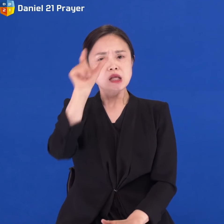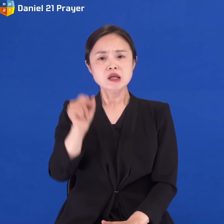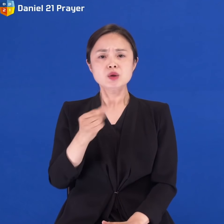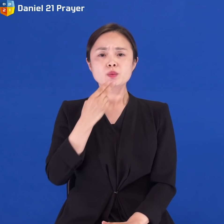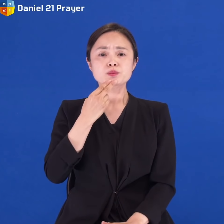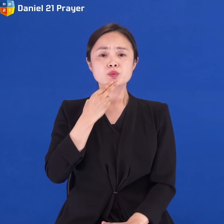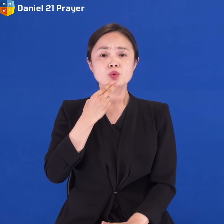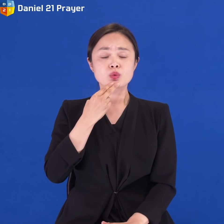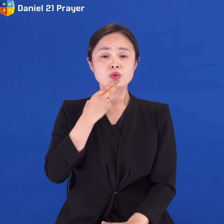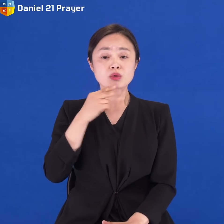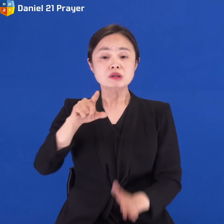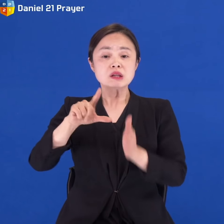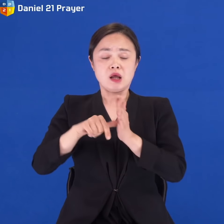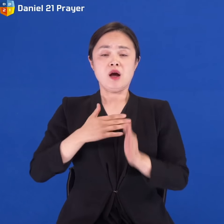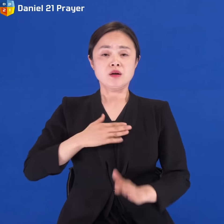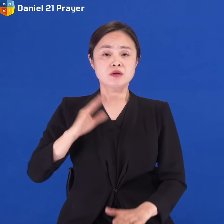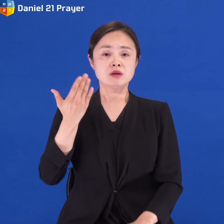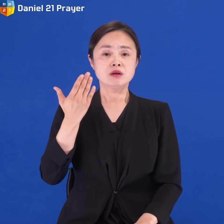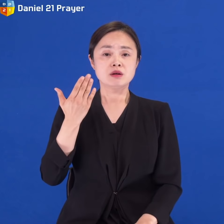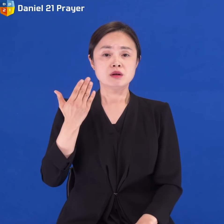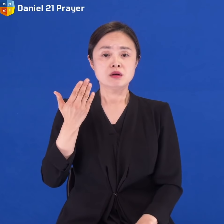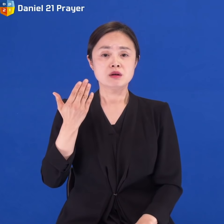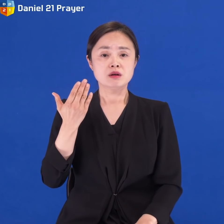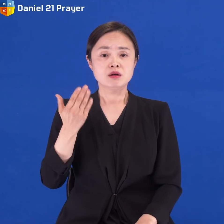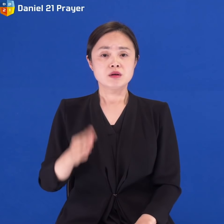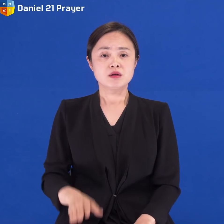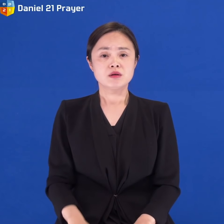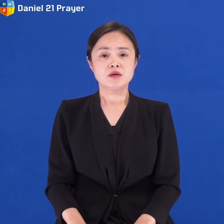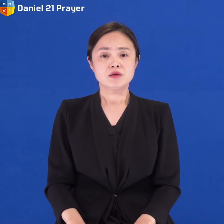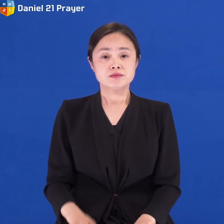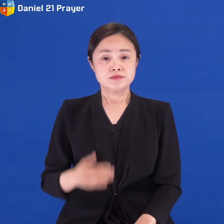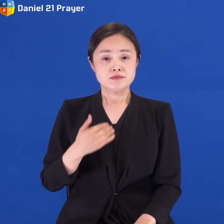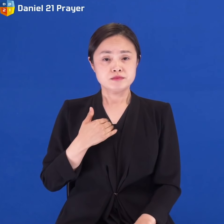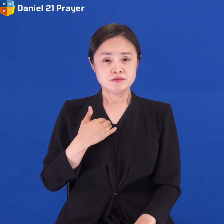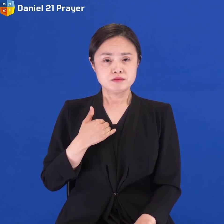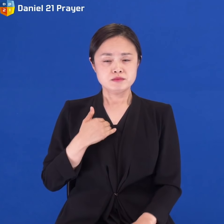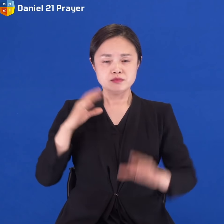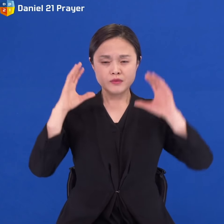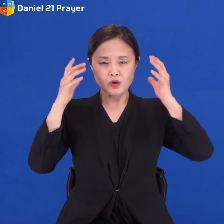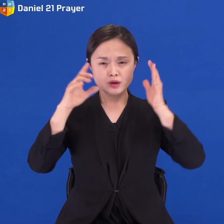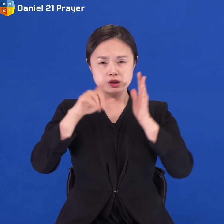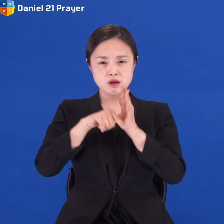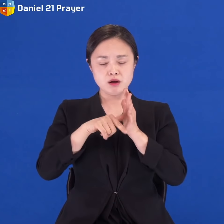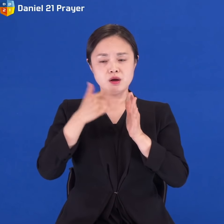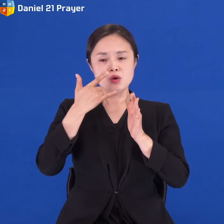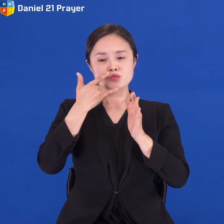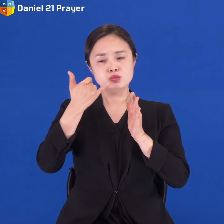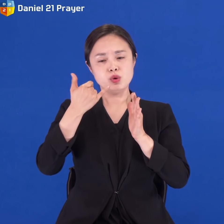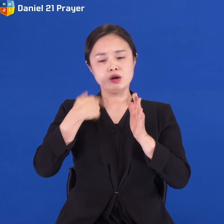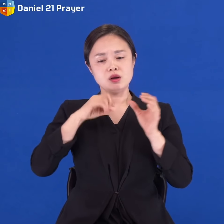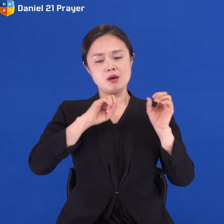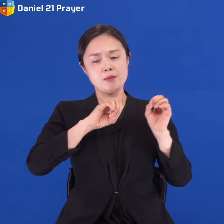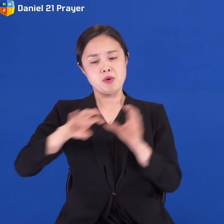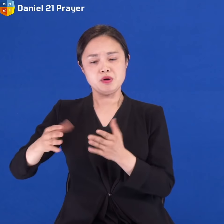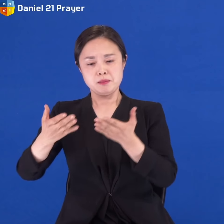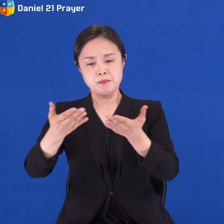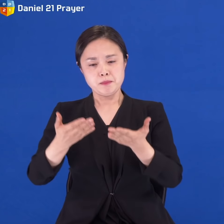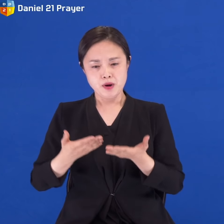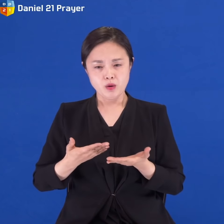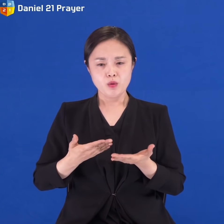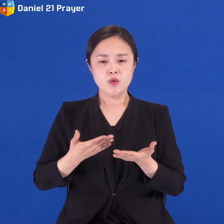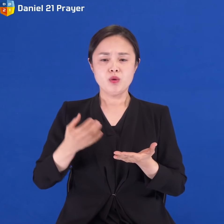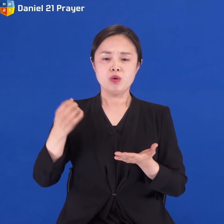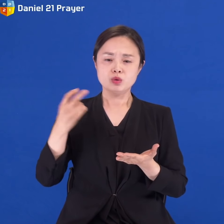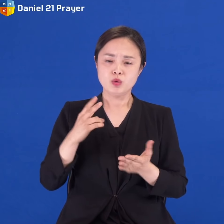부모에게 버려진 듯한 가난과 그런 결핍, 애정 결핍과